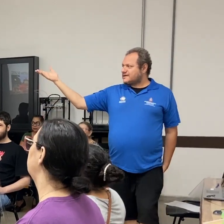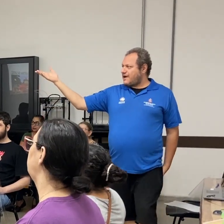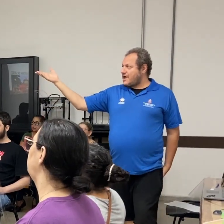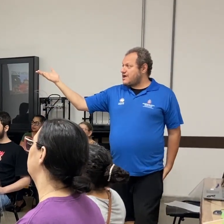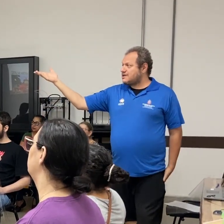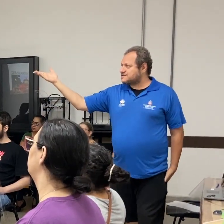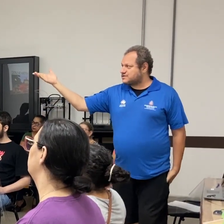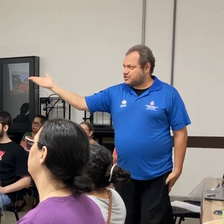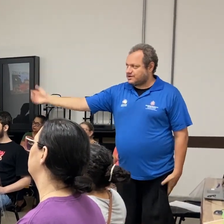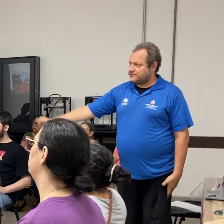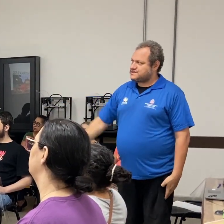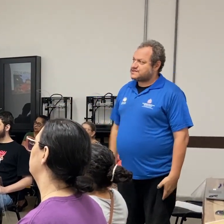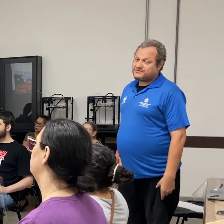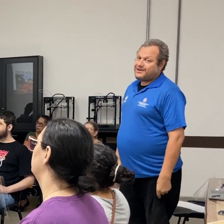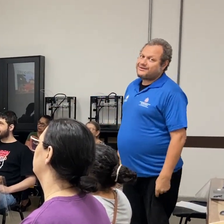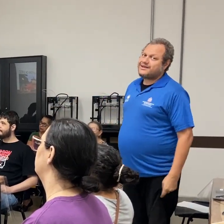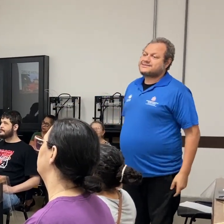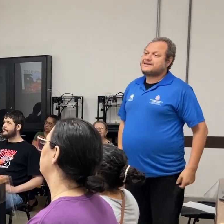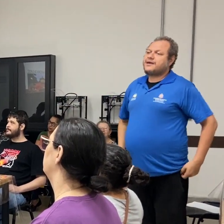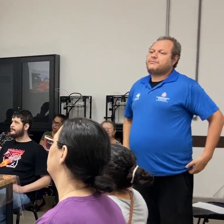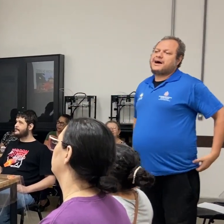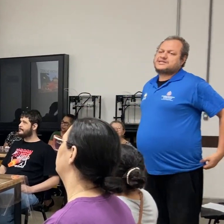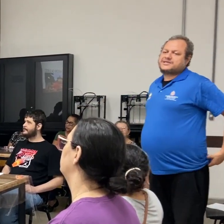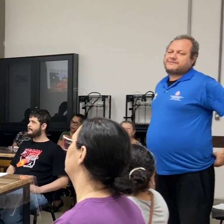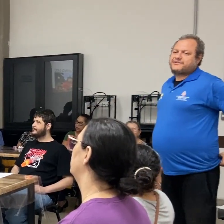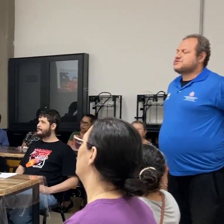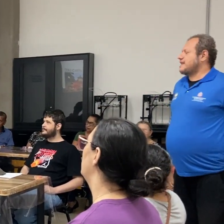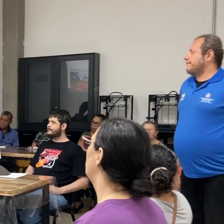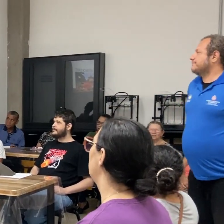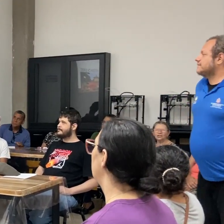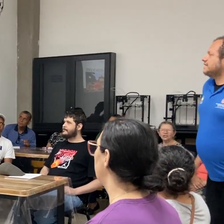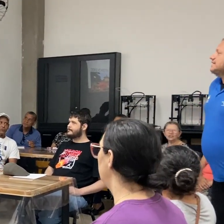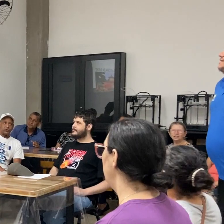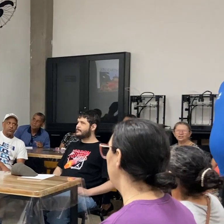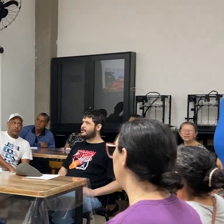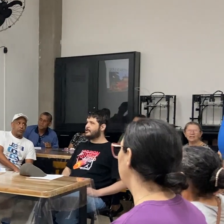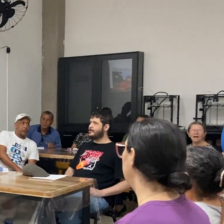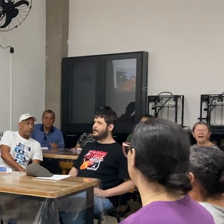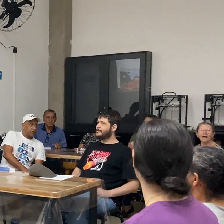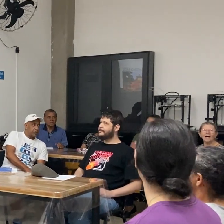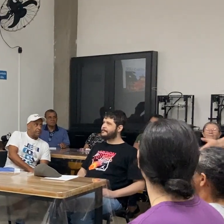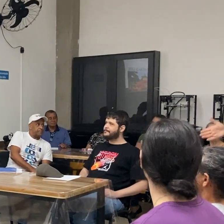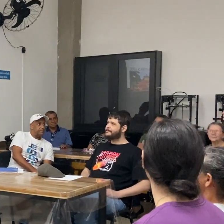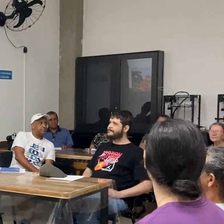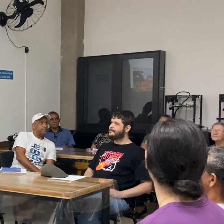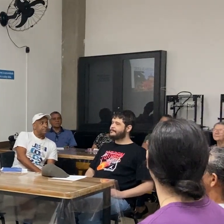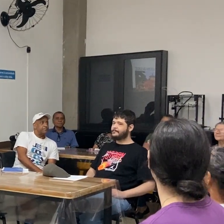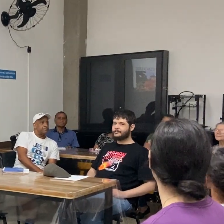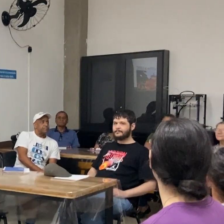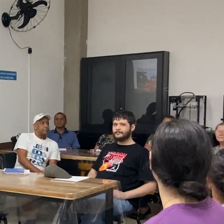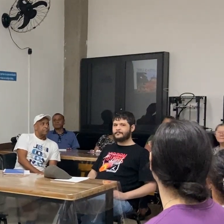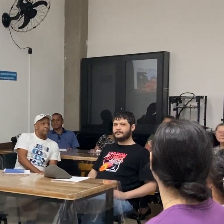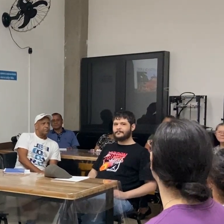é este que vocês veem nessa imagem? Vamos lá. China. Sinal de China qual que é mesmo? Alguém